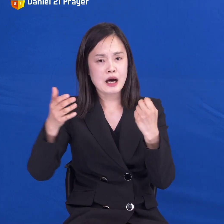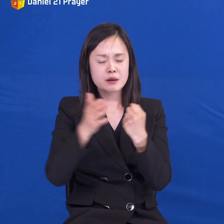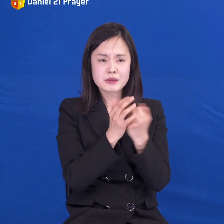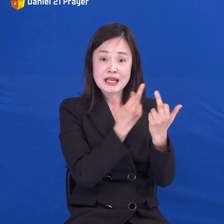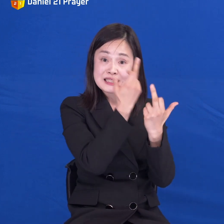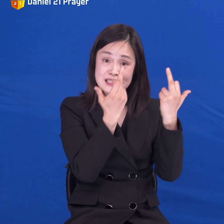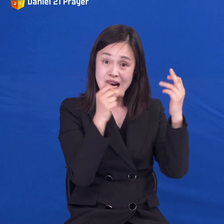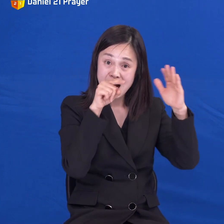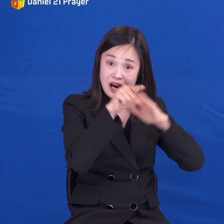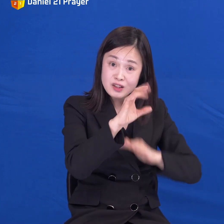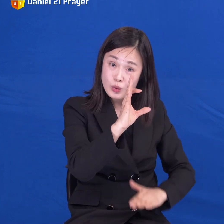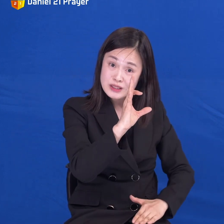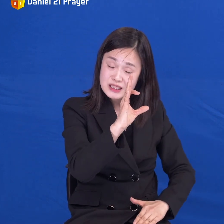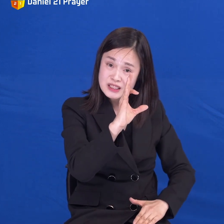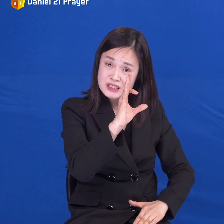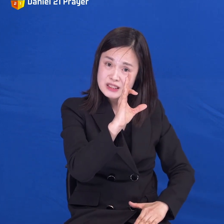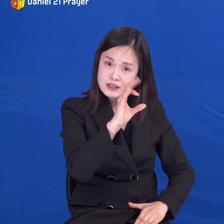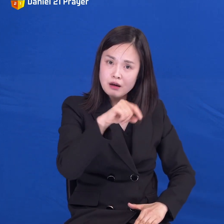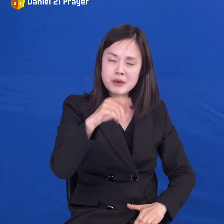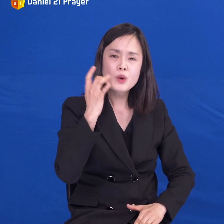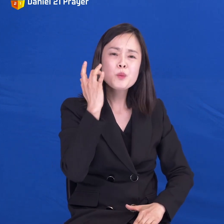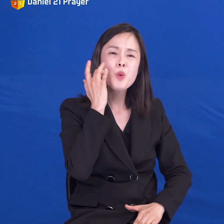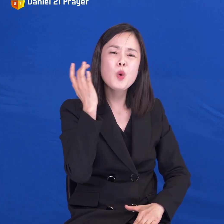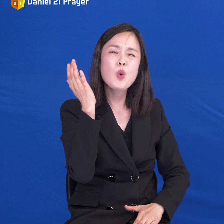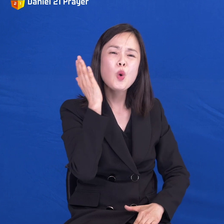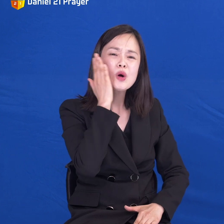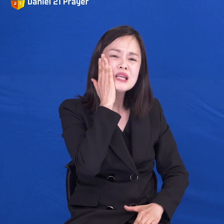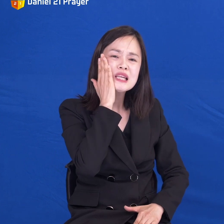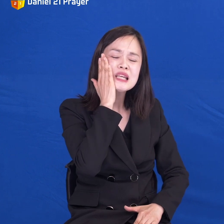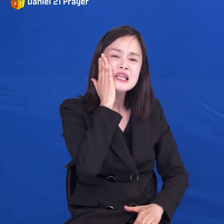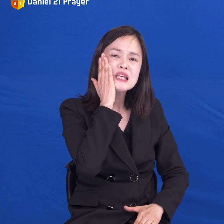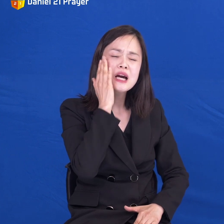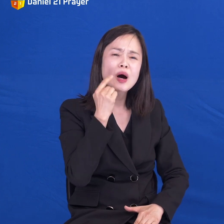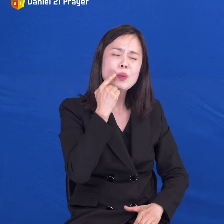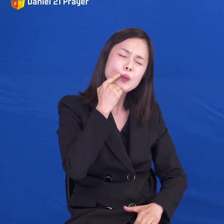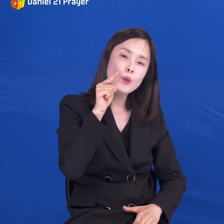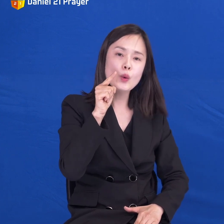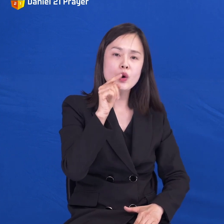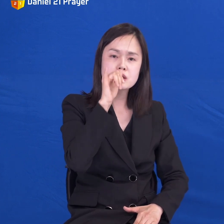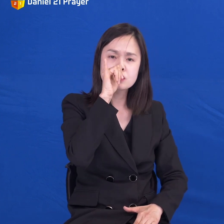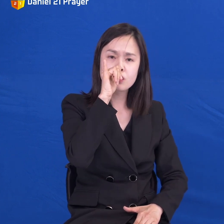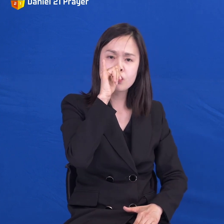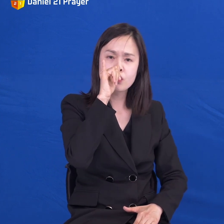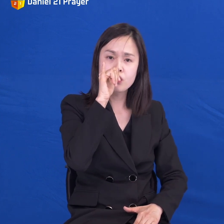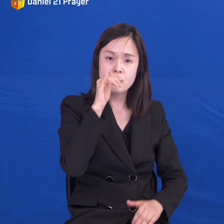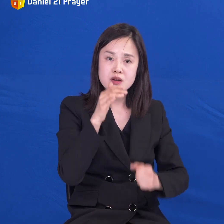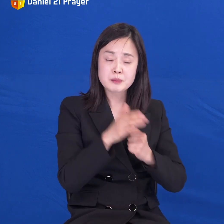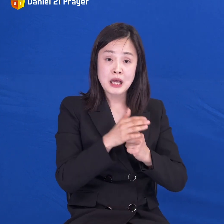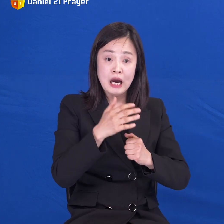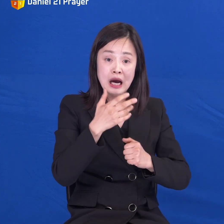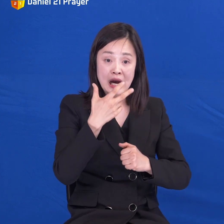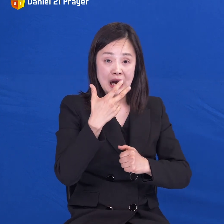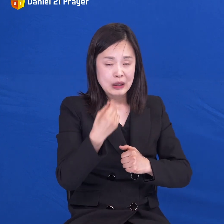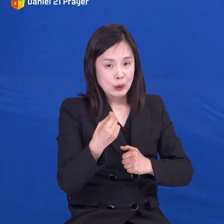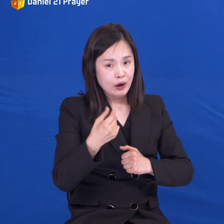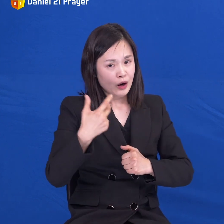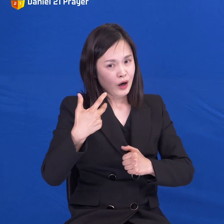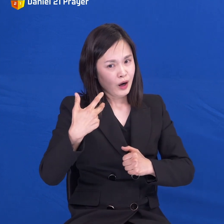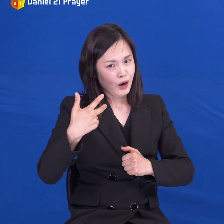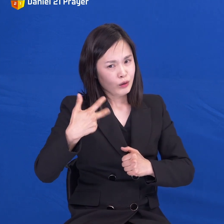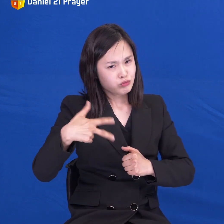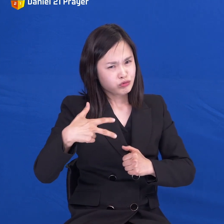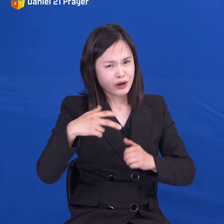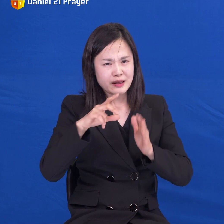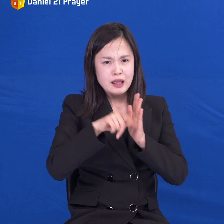안에 말라리아 모기가 하얗고 잘못 앉으면 엉덩이 빵꾸 나버립니다. 그래서 저는 모기가